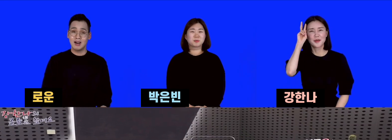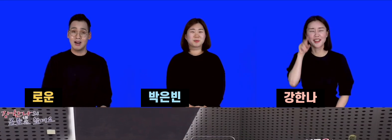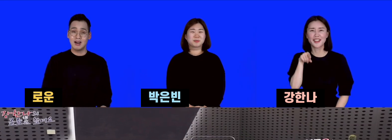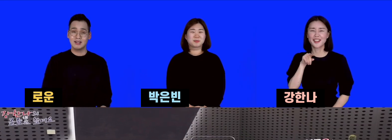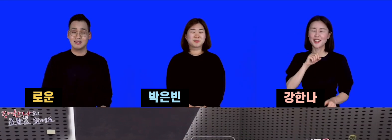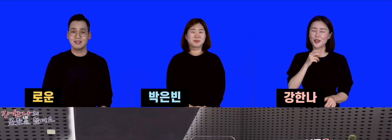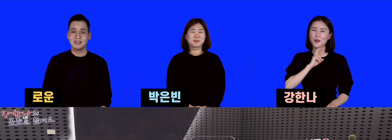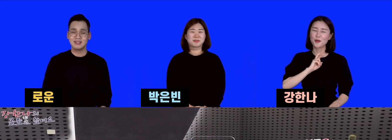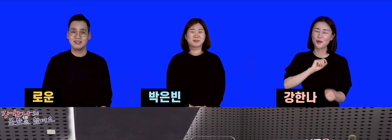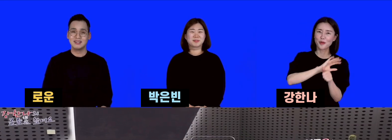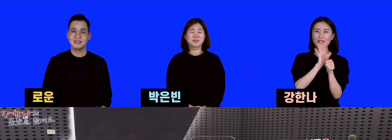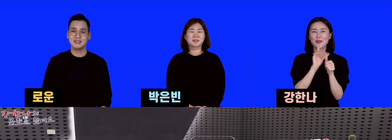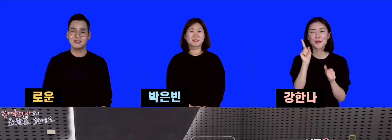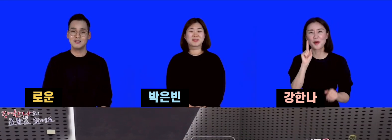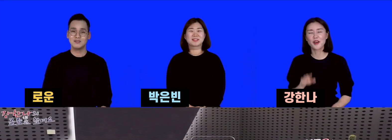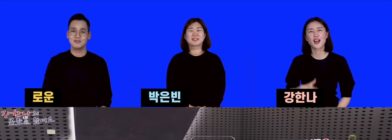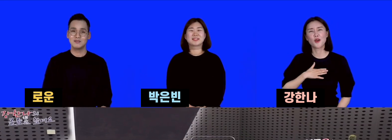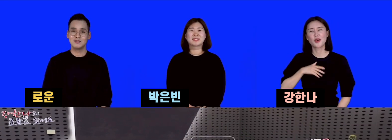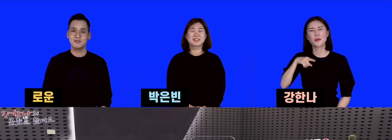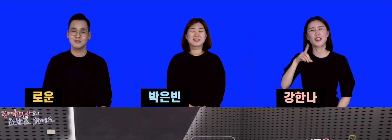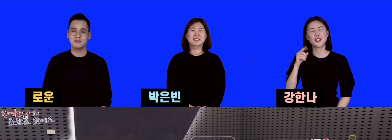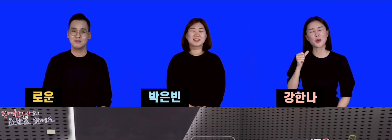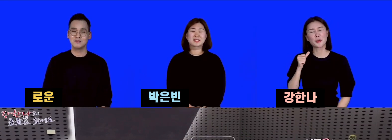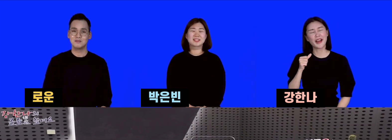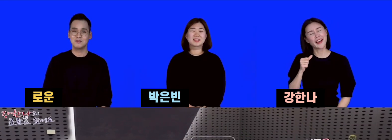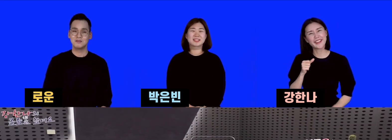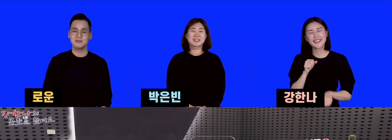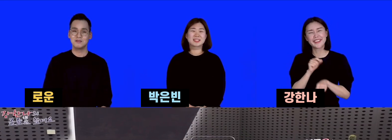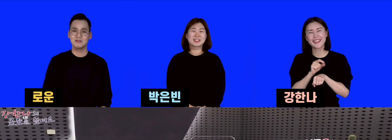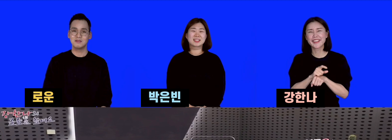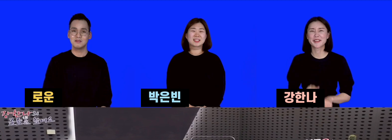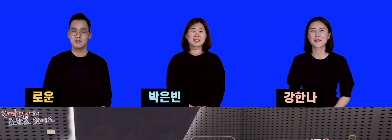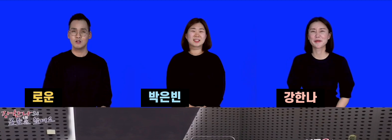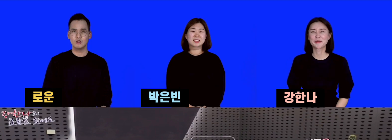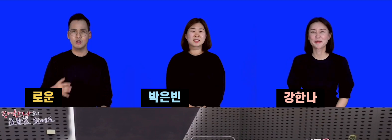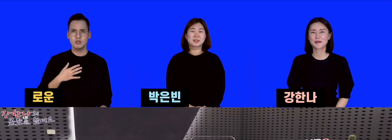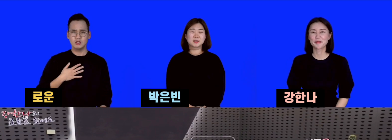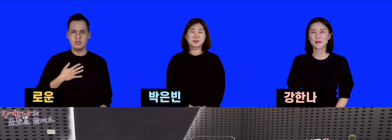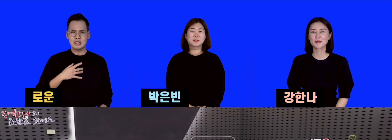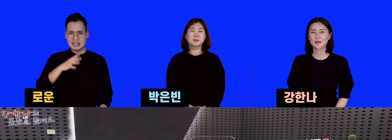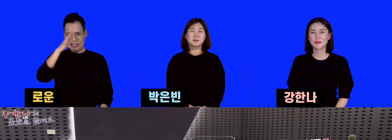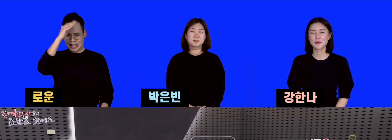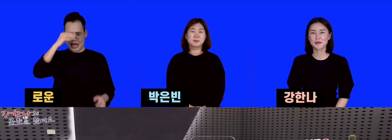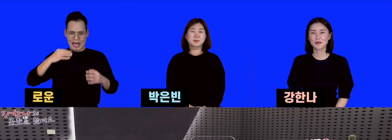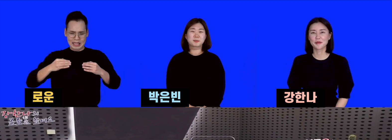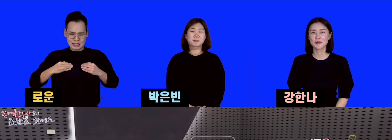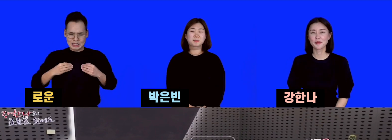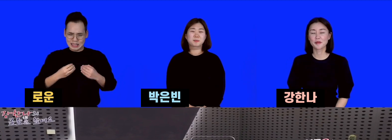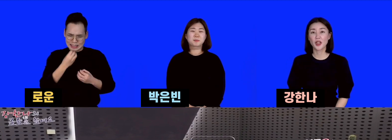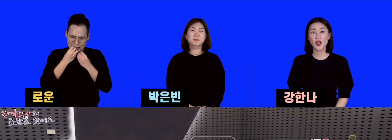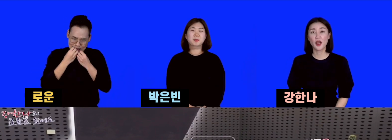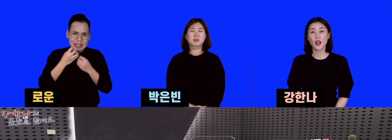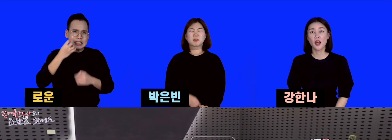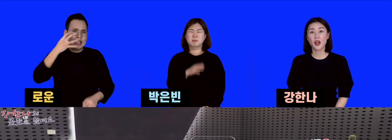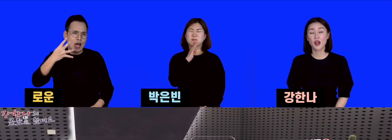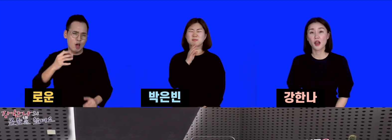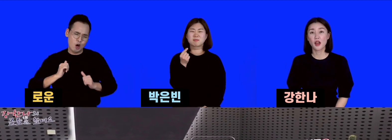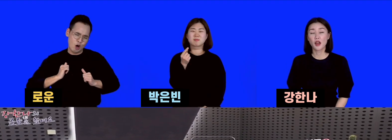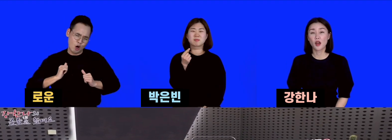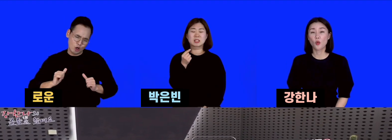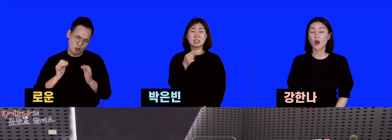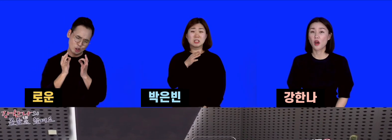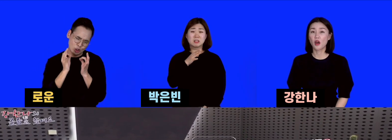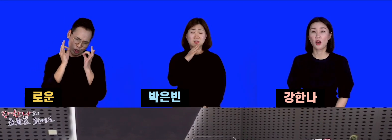효과는 뭐예요 저희 PD님이 조금 짚어주세요 4개월 동안 닭가슴살을 먹고 조정을